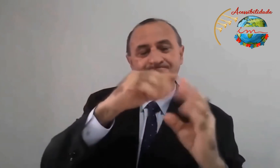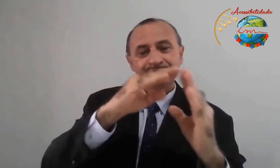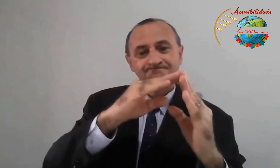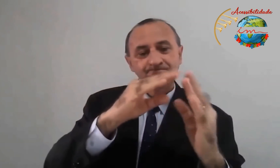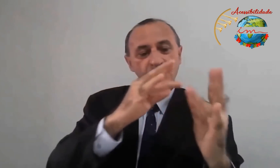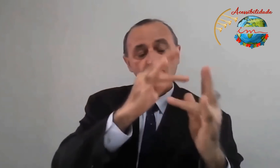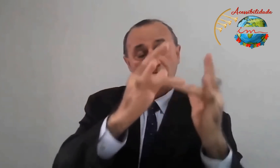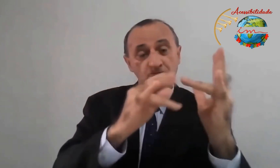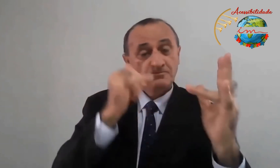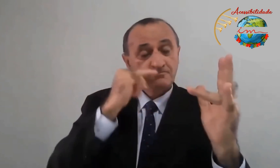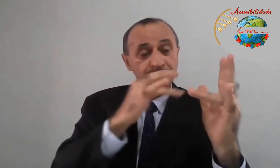arrebatar a noiva,